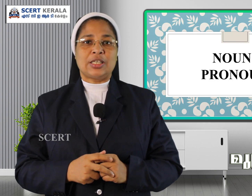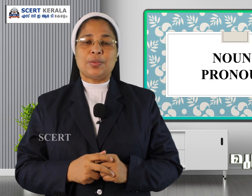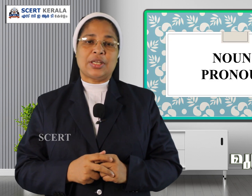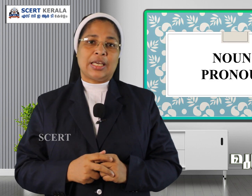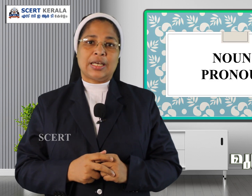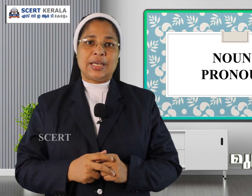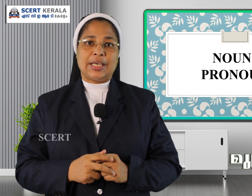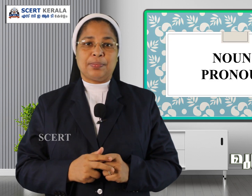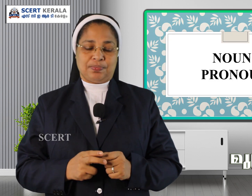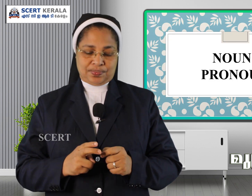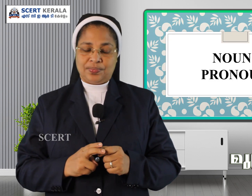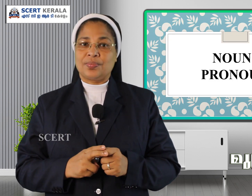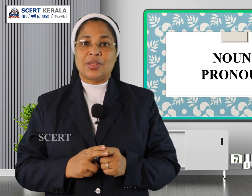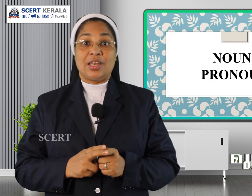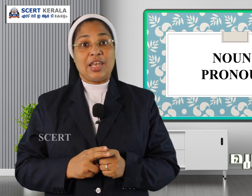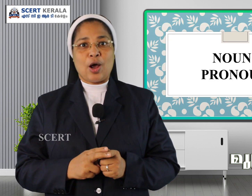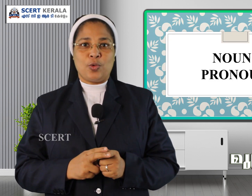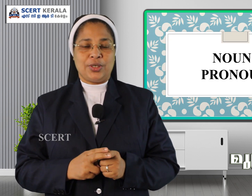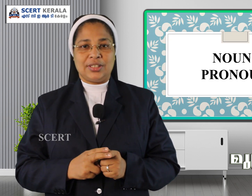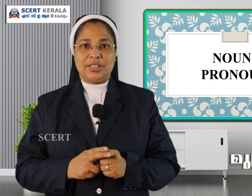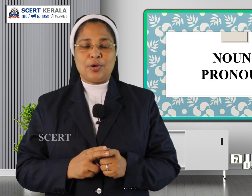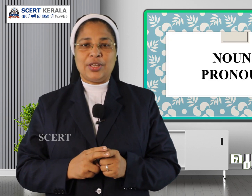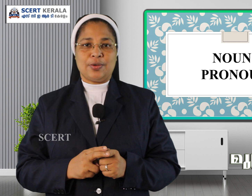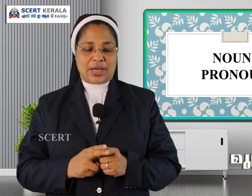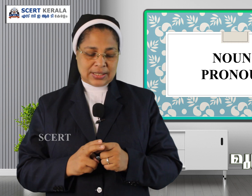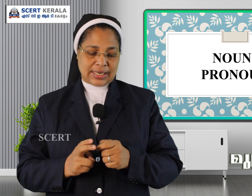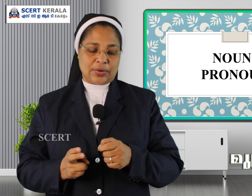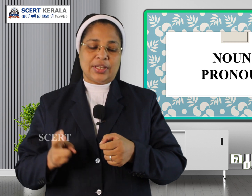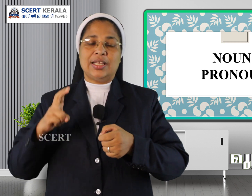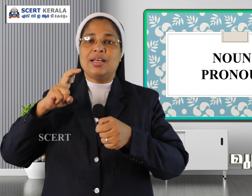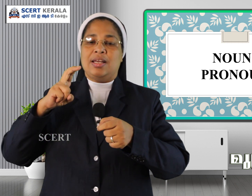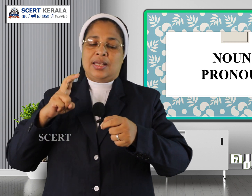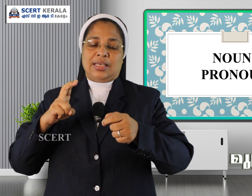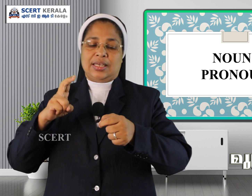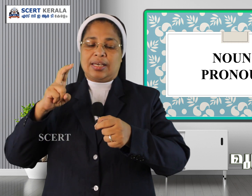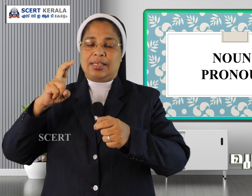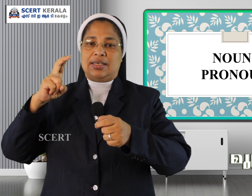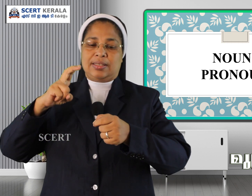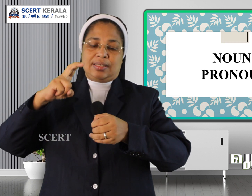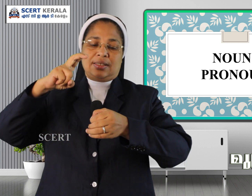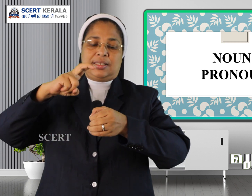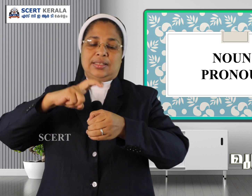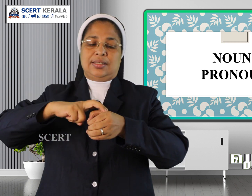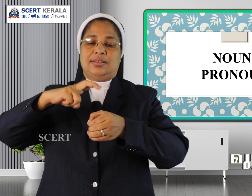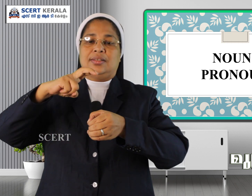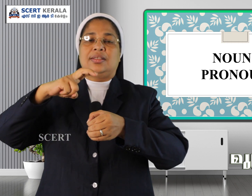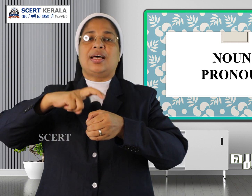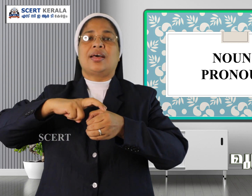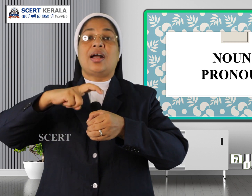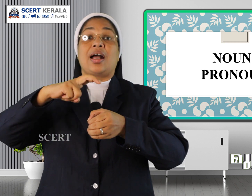നമുക്ക് എങ്ങനെ കാണിക്കാം? നൗൺ എന്ന വാക്ക് കാണിക്കണമെങ്കിൽ ഇങ്ങനെ കൈയെടുത്തിട്ട് ഇതാണ്